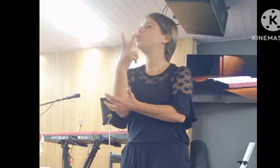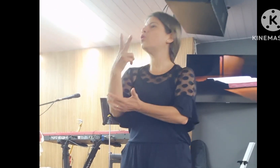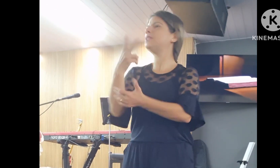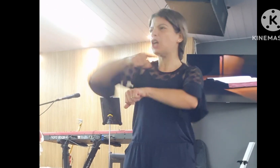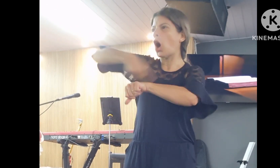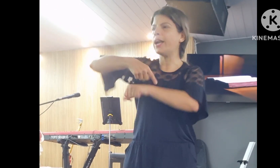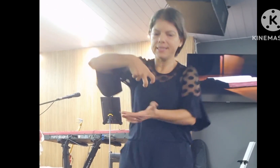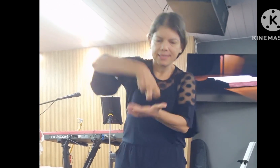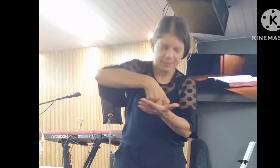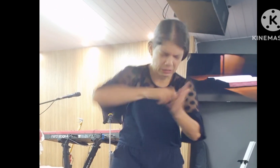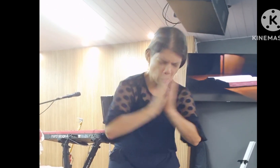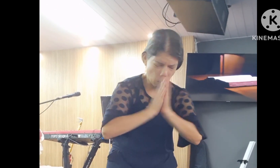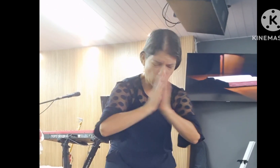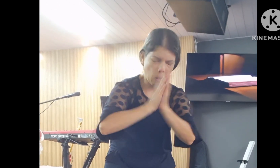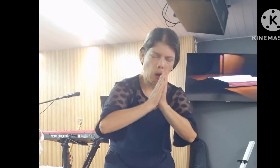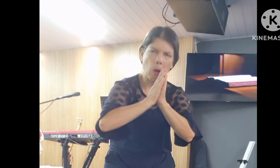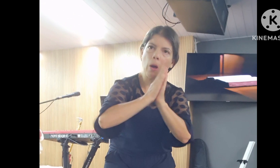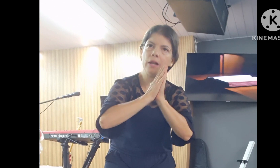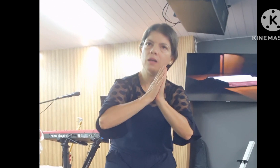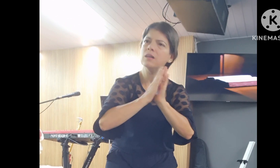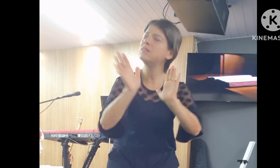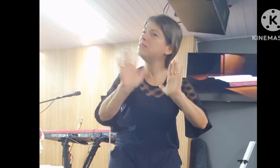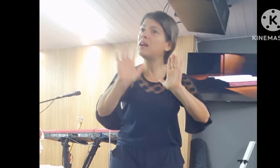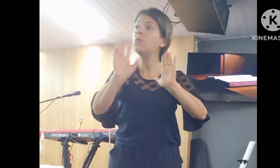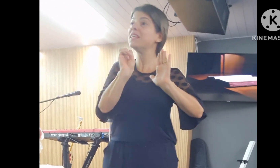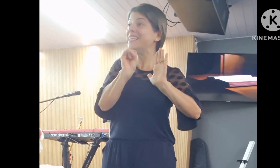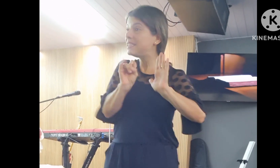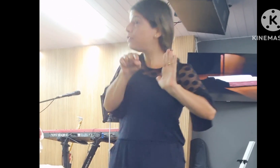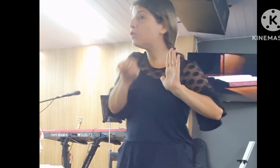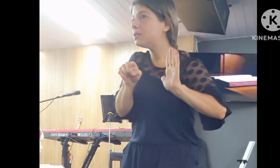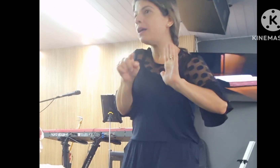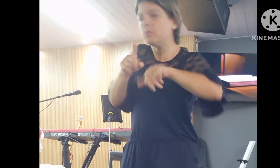Deus. Aonde você estiver, se você falar, Pai,